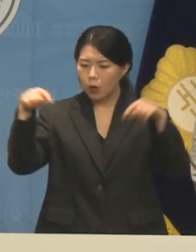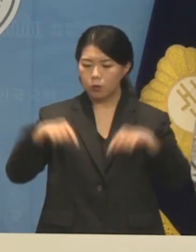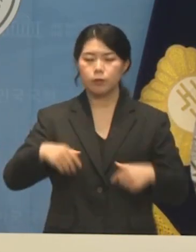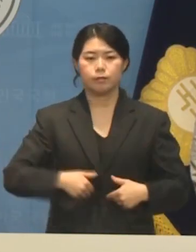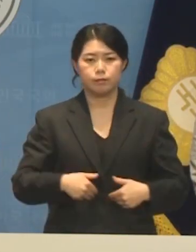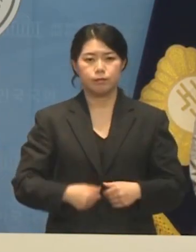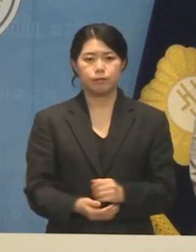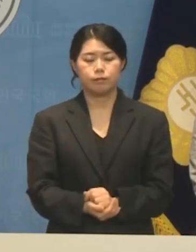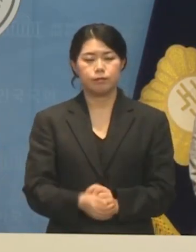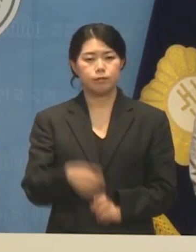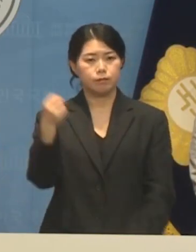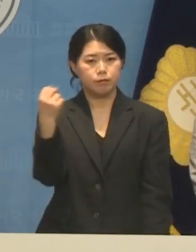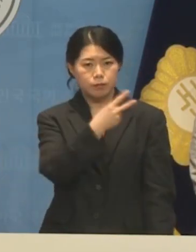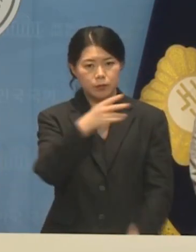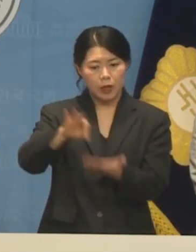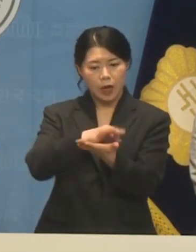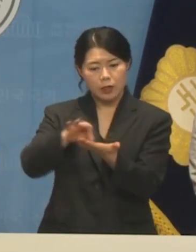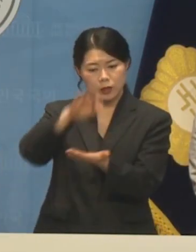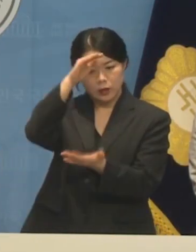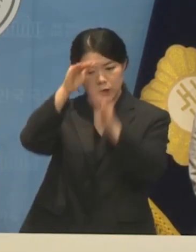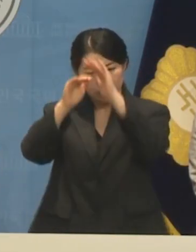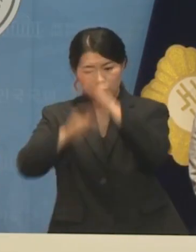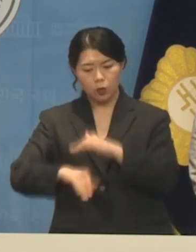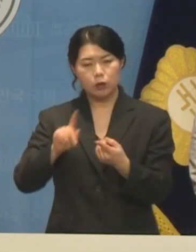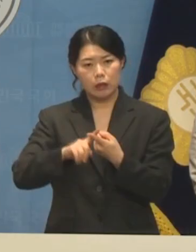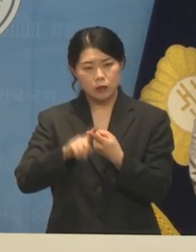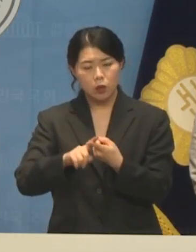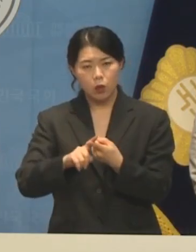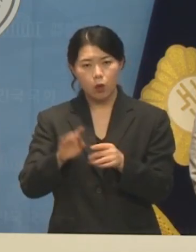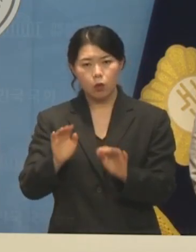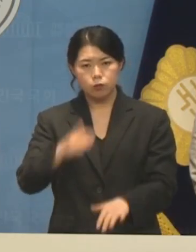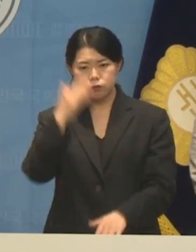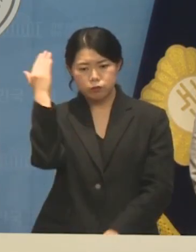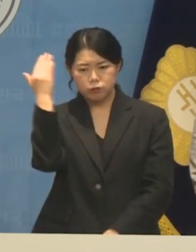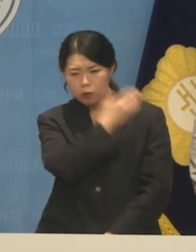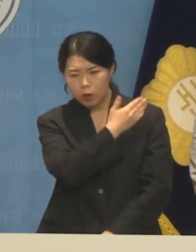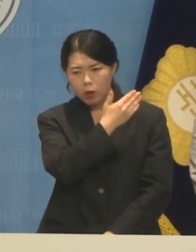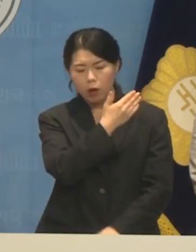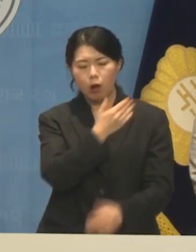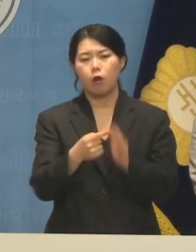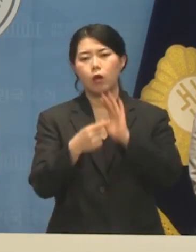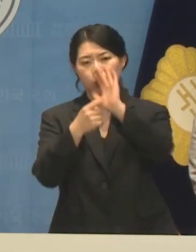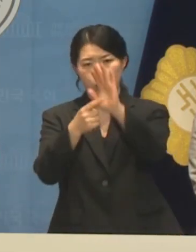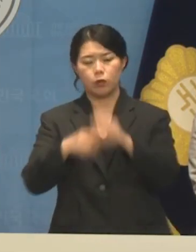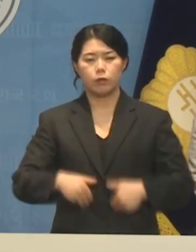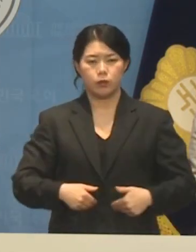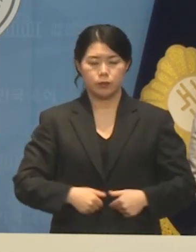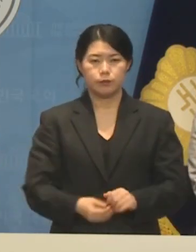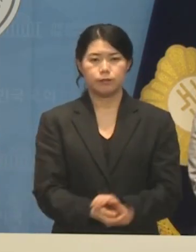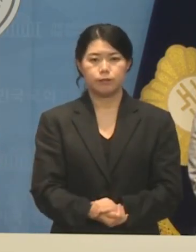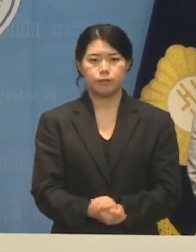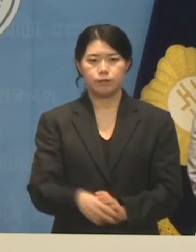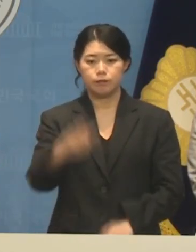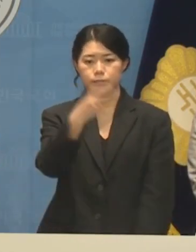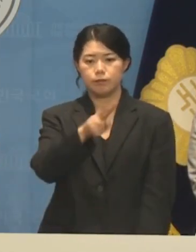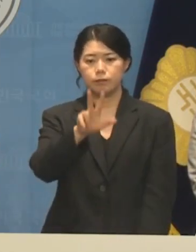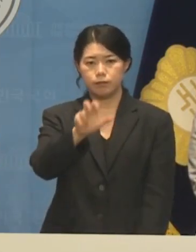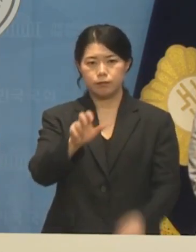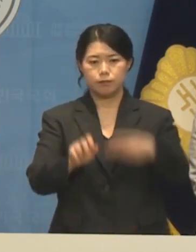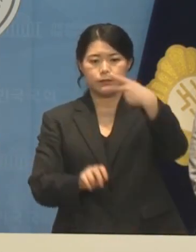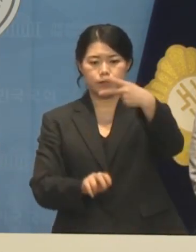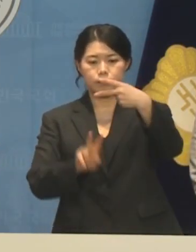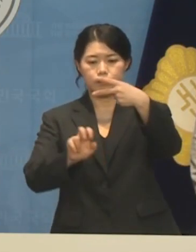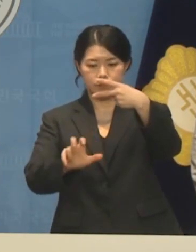한다. 그리고 산정 내용에 대한 불투명성과 빈공개성을 해결해야 할 것이다. 2025년